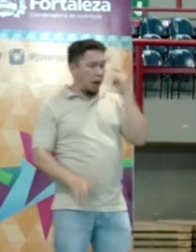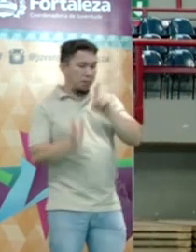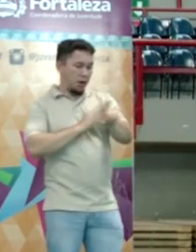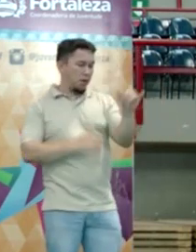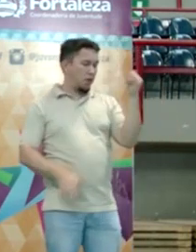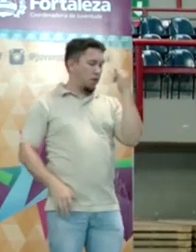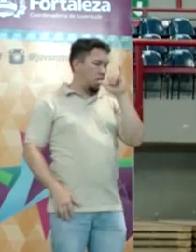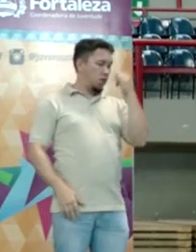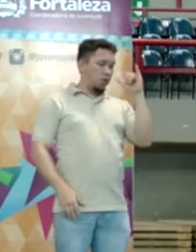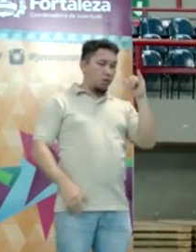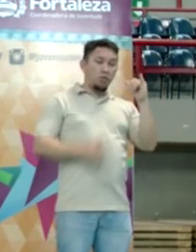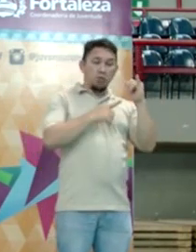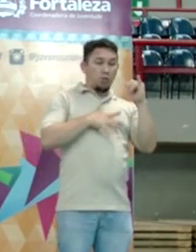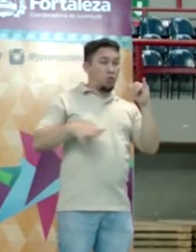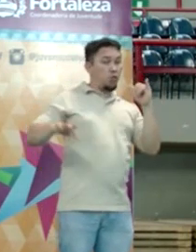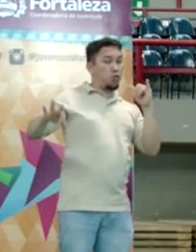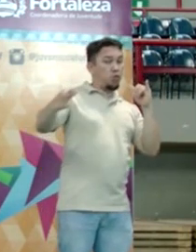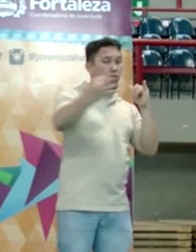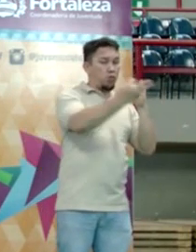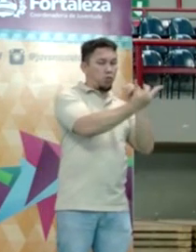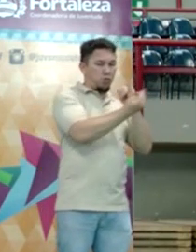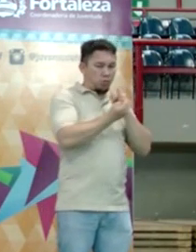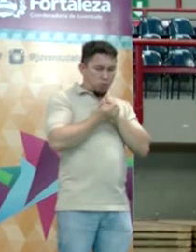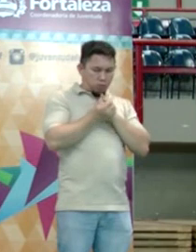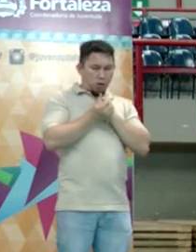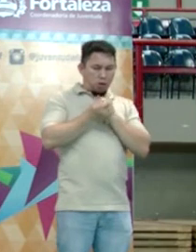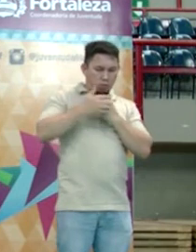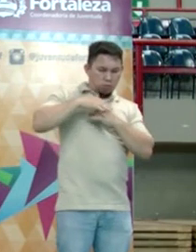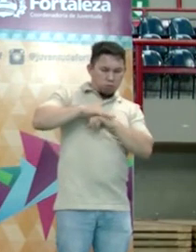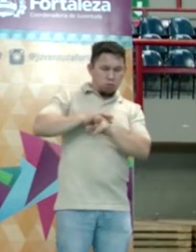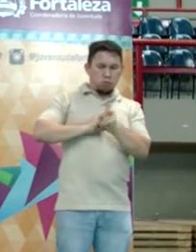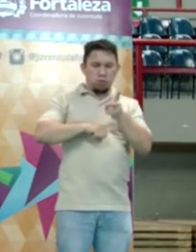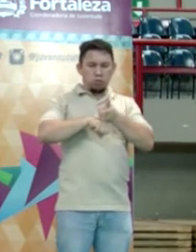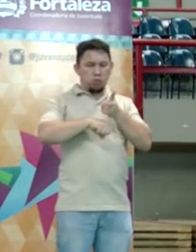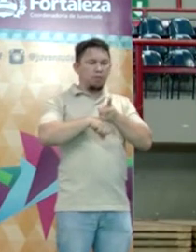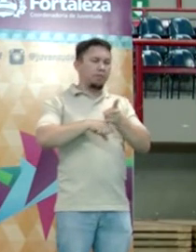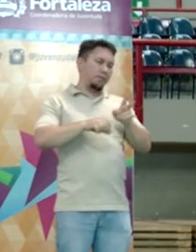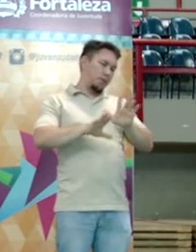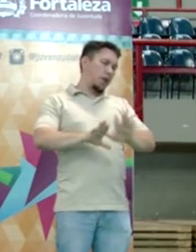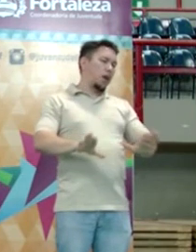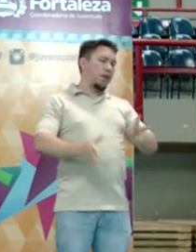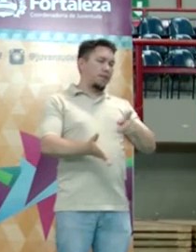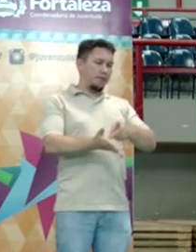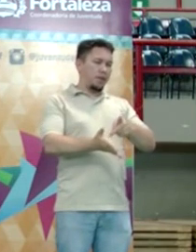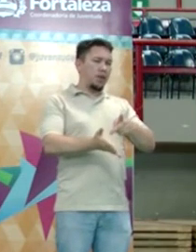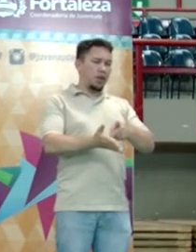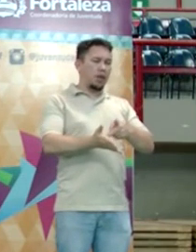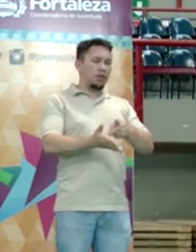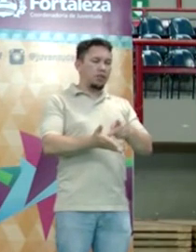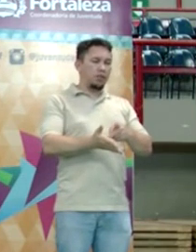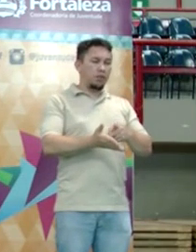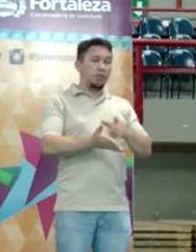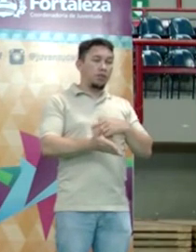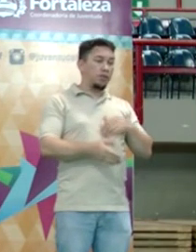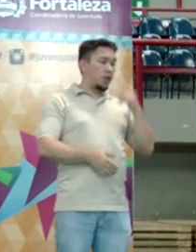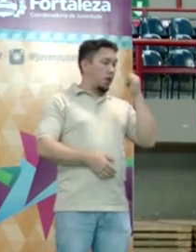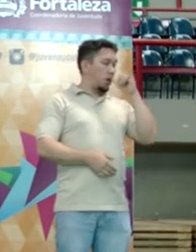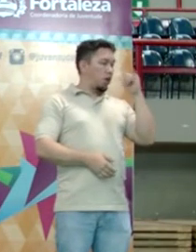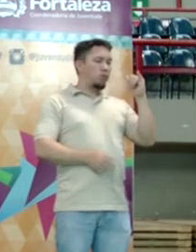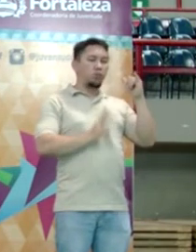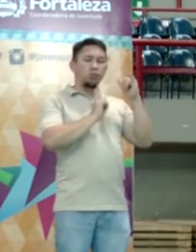energia, de um modo geral, sempre se conserva. É verdade. Ela vai